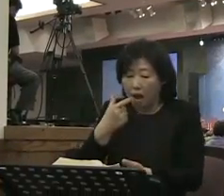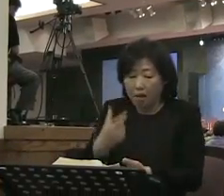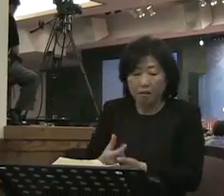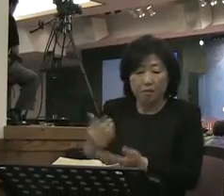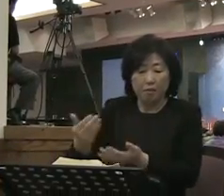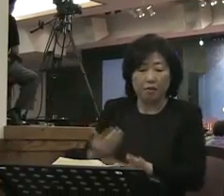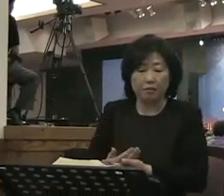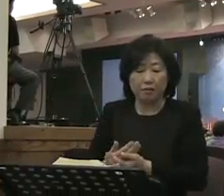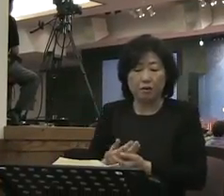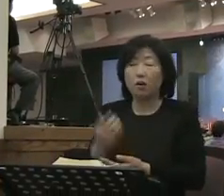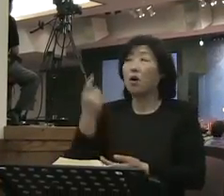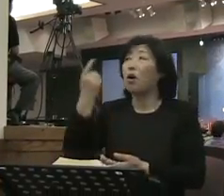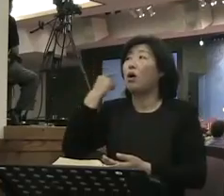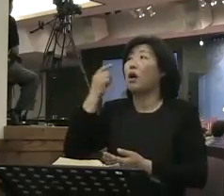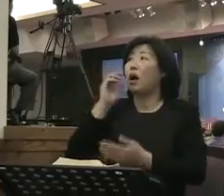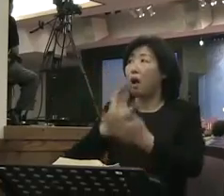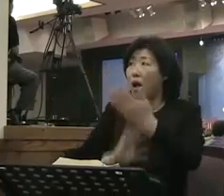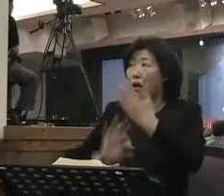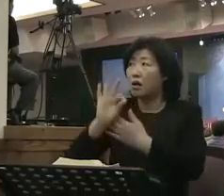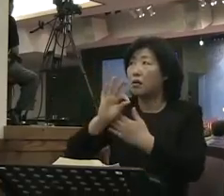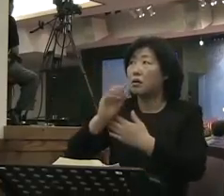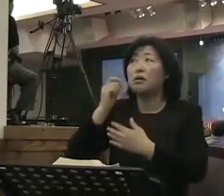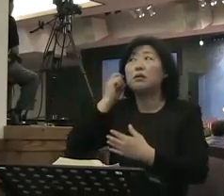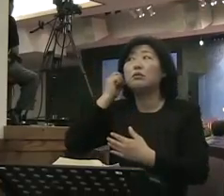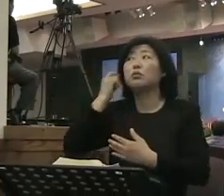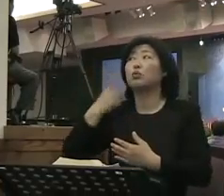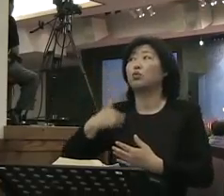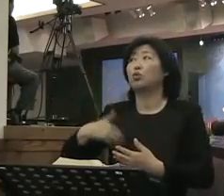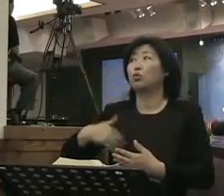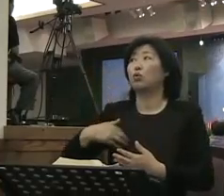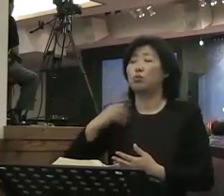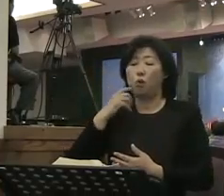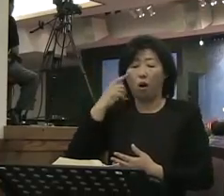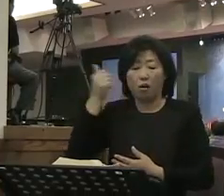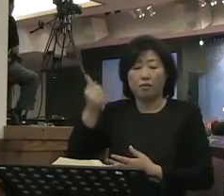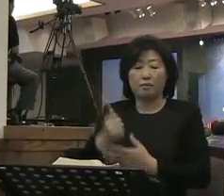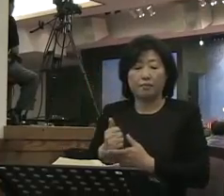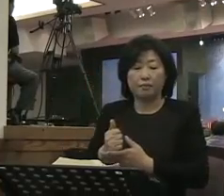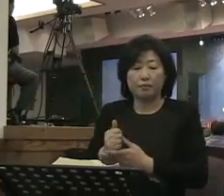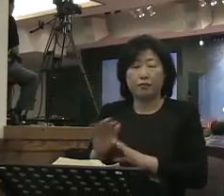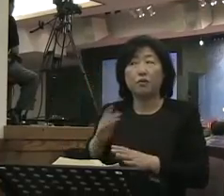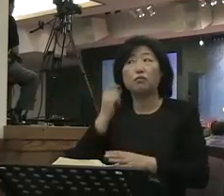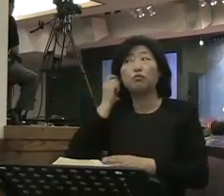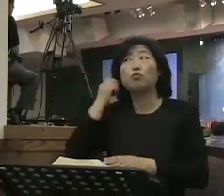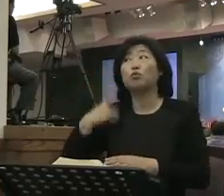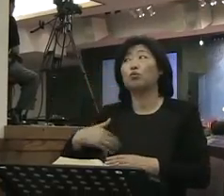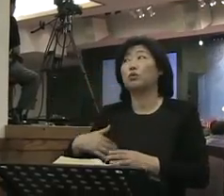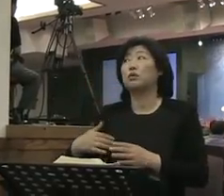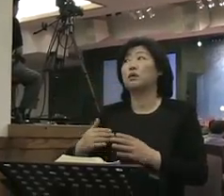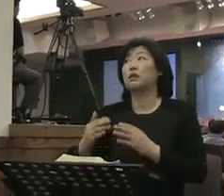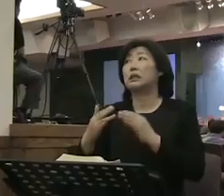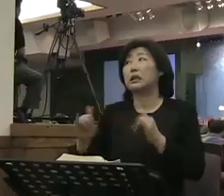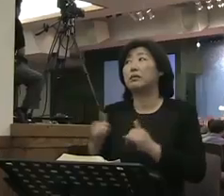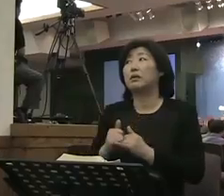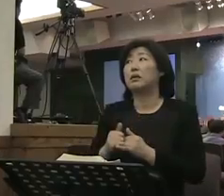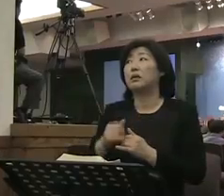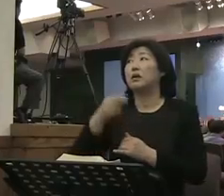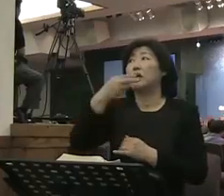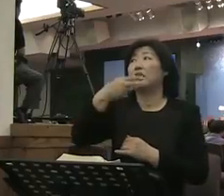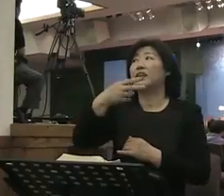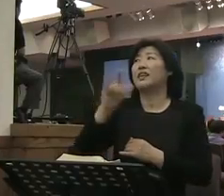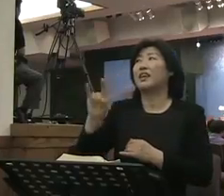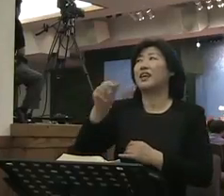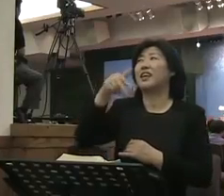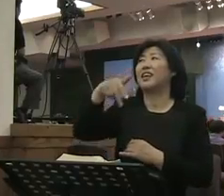모릅니다. 어제 아침에 그 중국 목사님께서 설교하신 것처럼 요새 중국인들에게 대장금이 굉장히 인기를 끌고